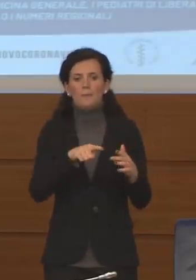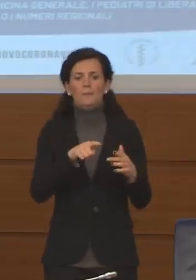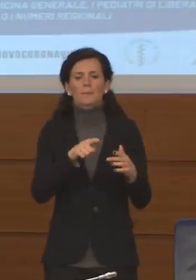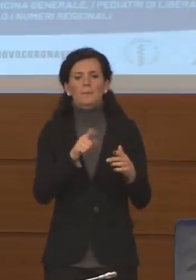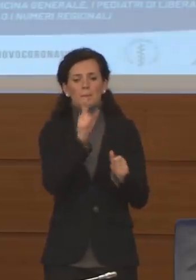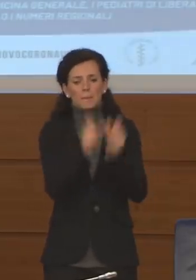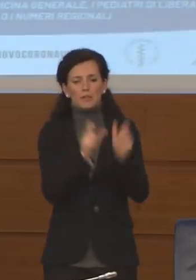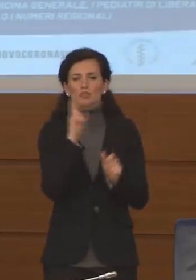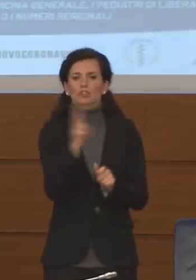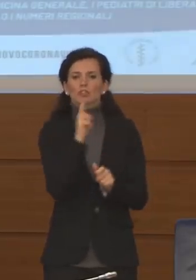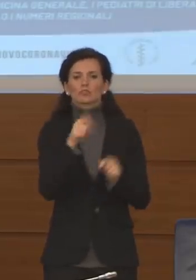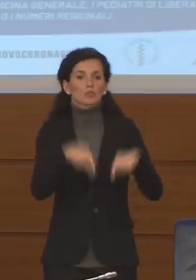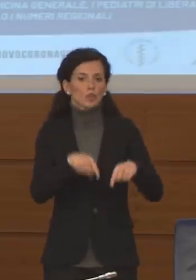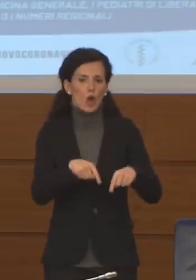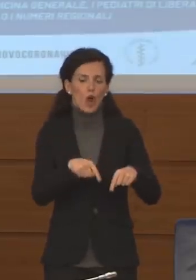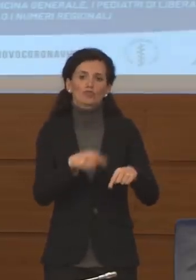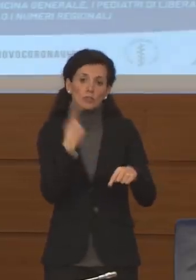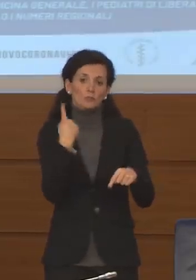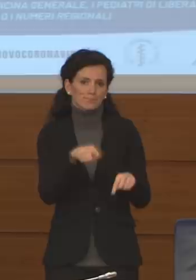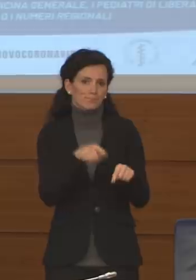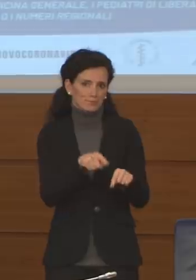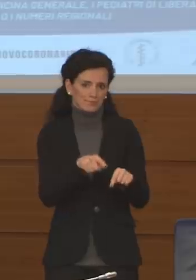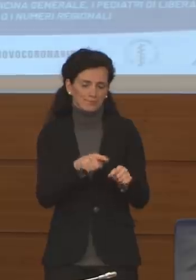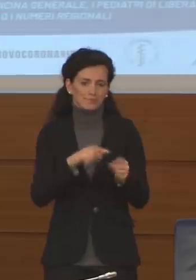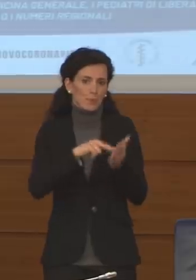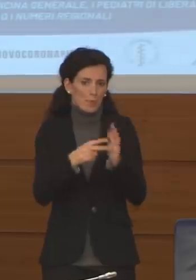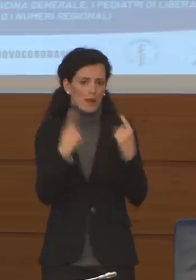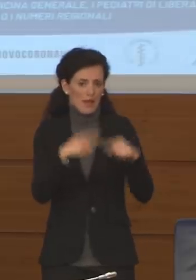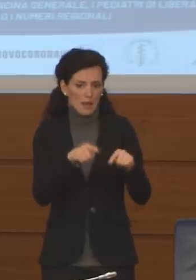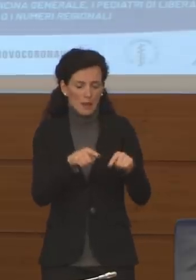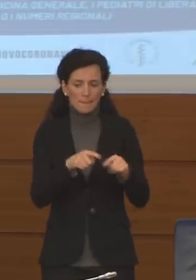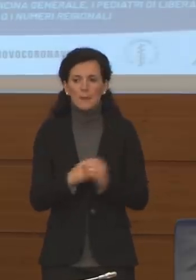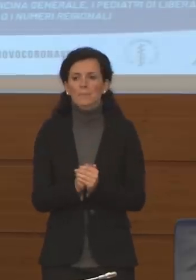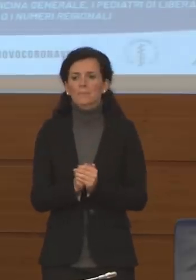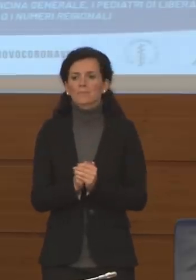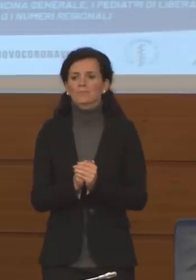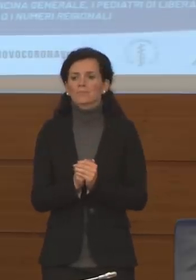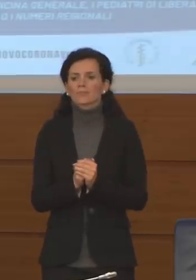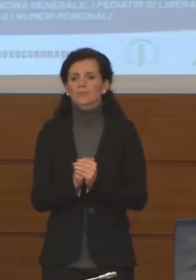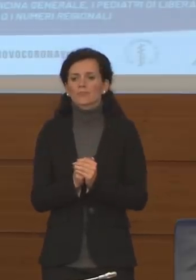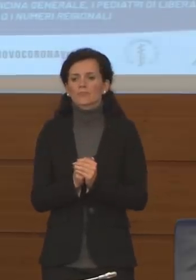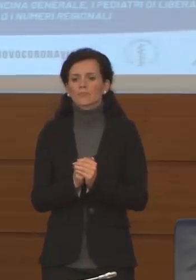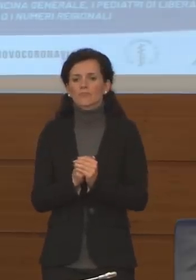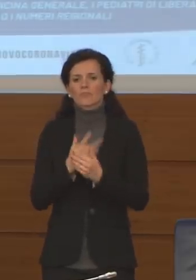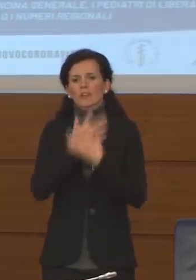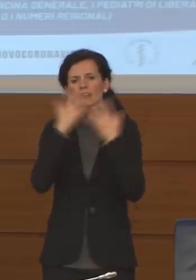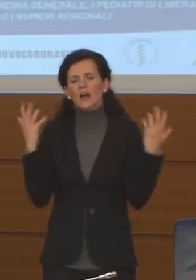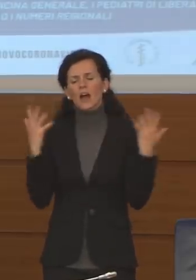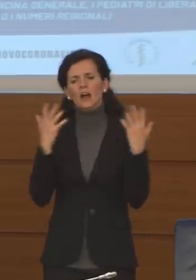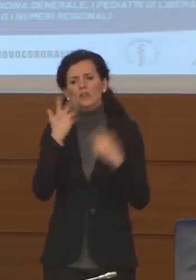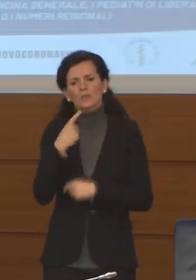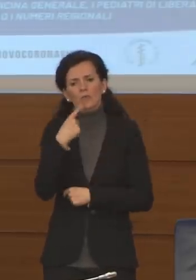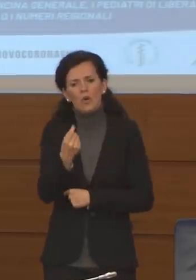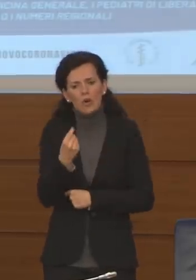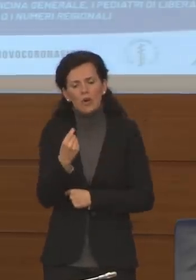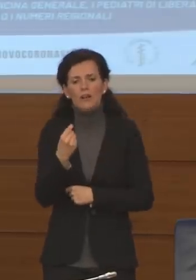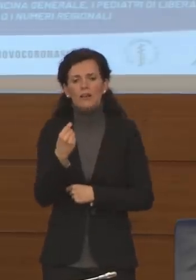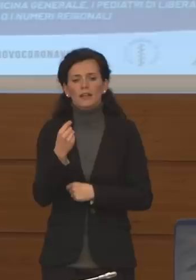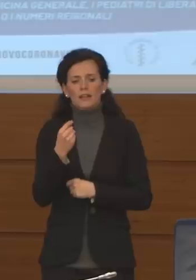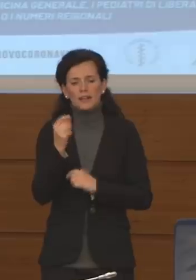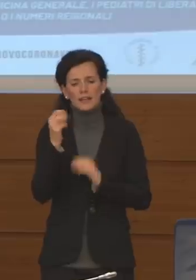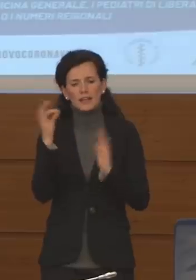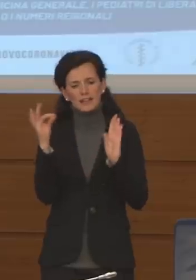caratteristica c'è un elemento credo importante da sottolineare rispetto al dato di mortalità